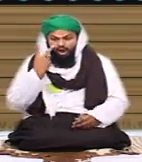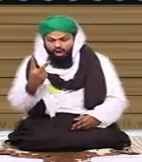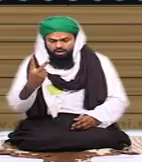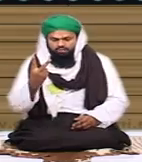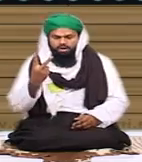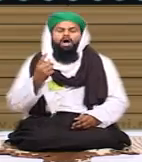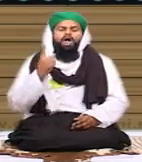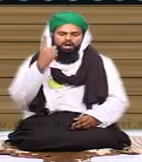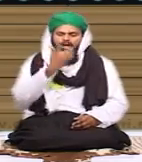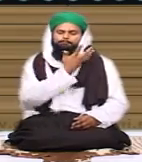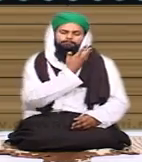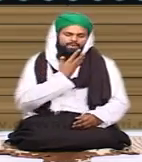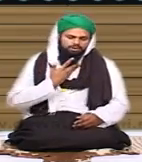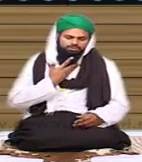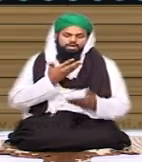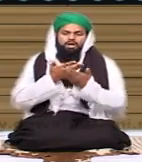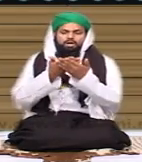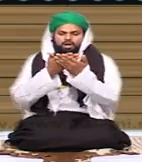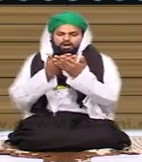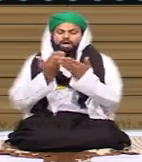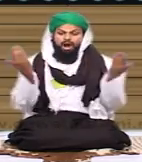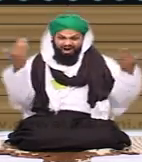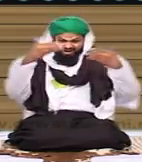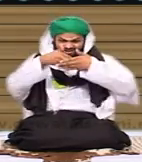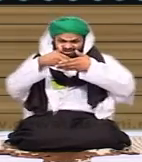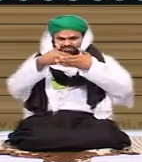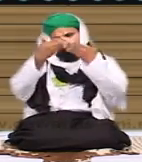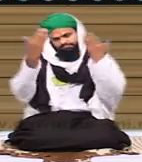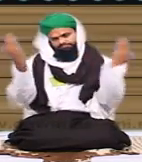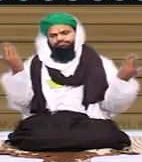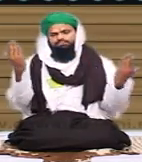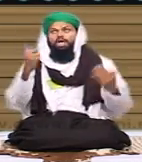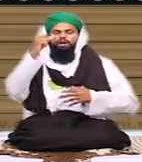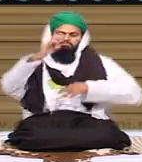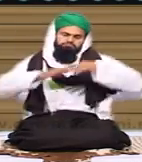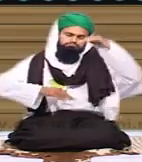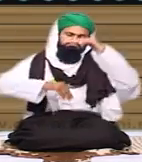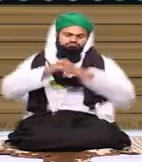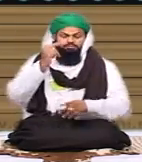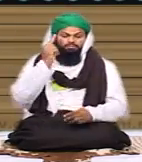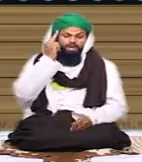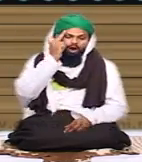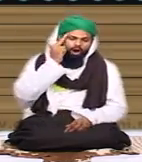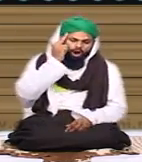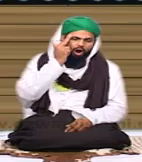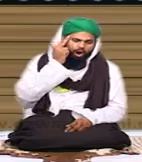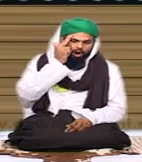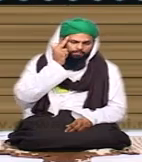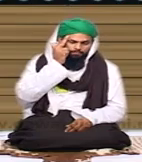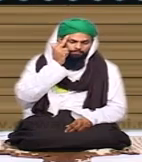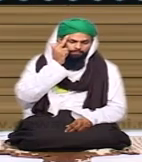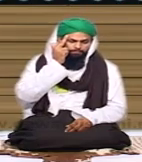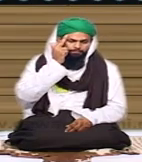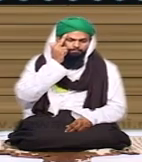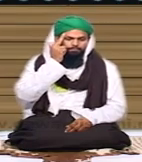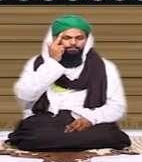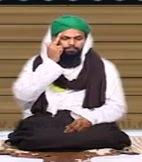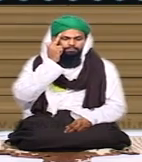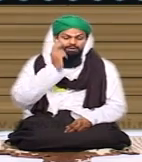हमें इसका इल्म नहीं होता। हाँ, अल्लाह चाहे तो वो मतलब बहुत कुछ दिखा सकता है, यानी कोई ख्वाब देख रहा है और कोई